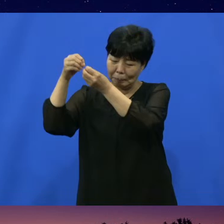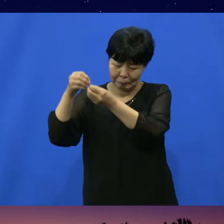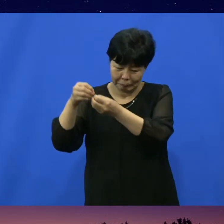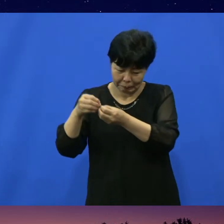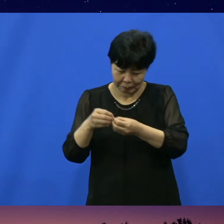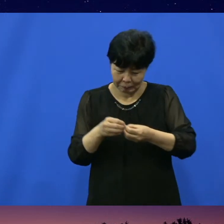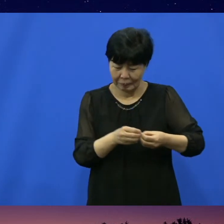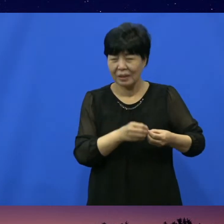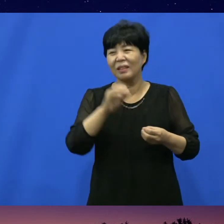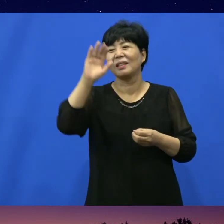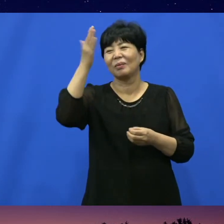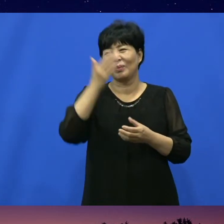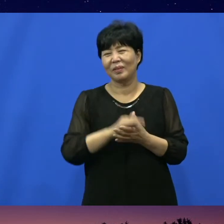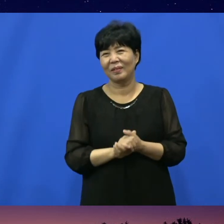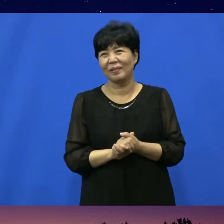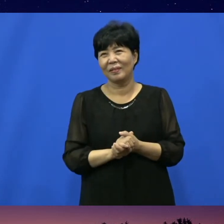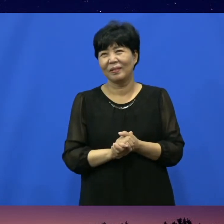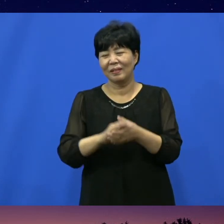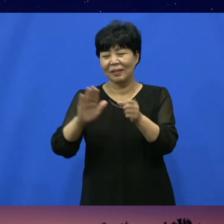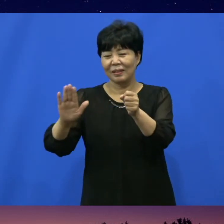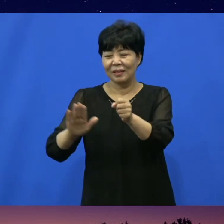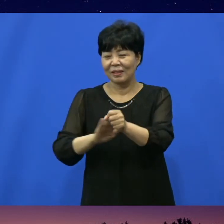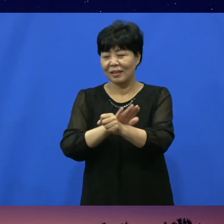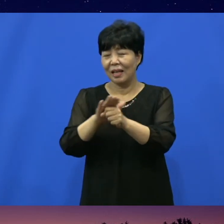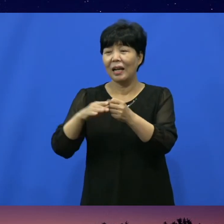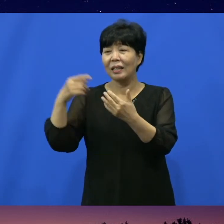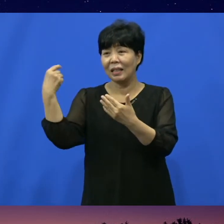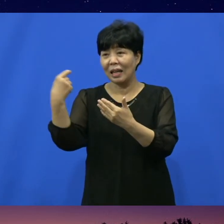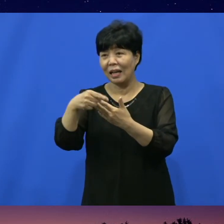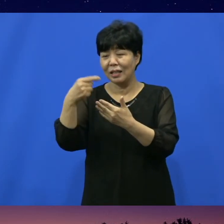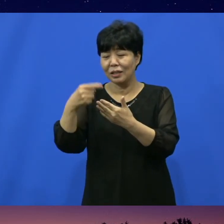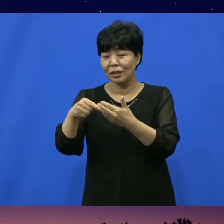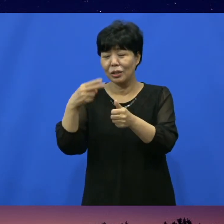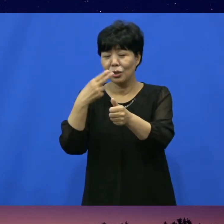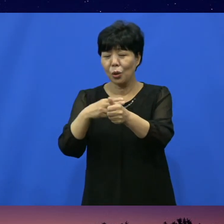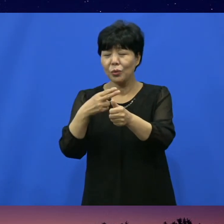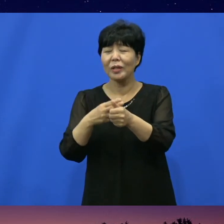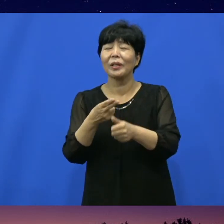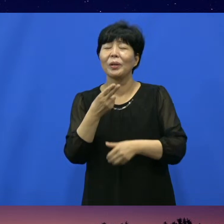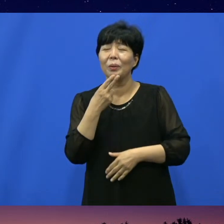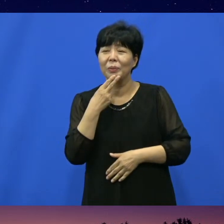왜 사랑을 가르쳐줄 교사가 없어요? 참된 사랑을 알지 못하기 때문에.